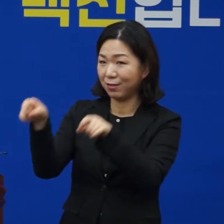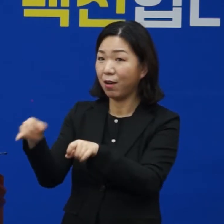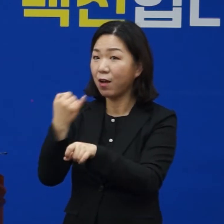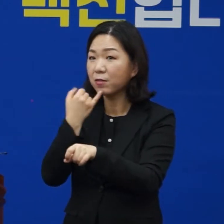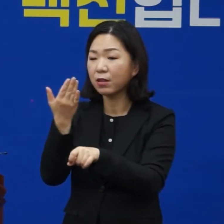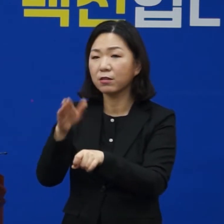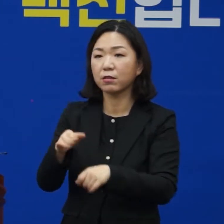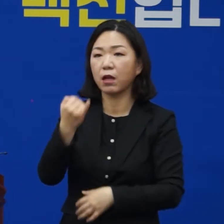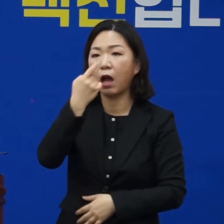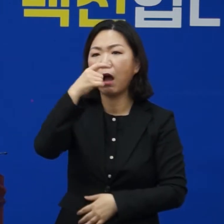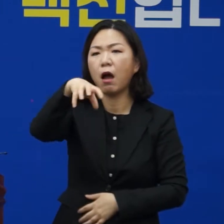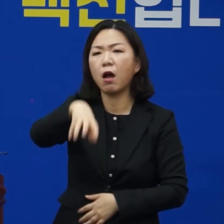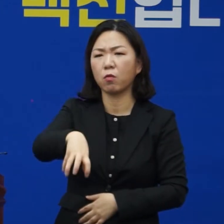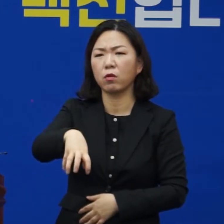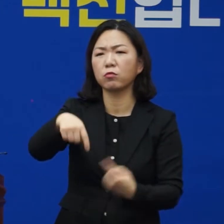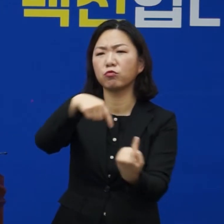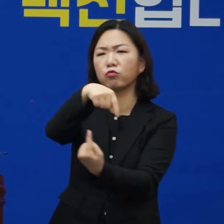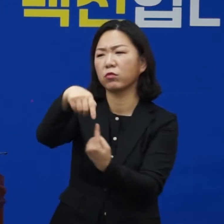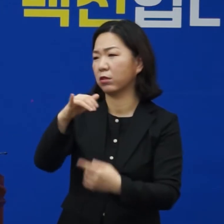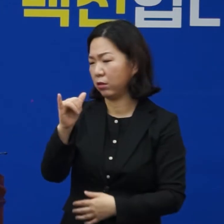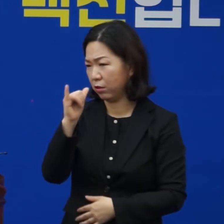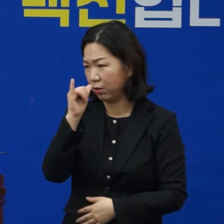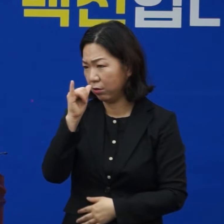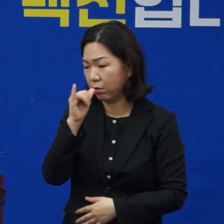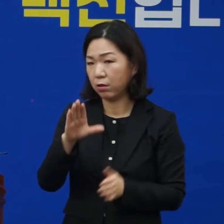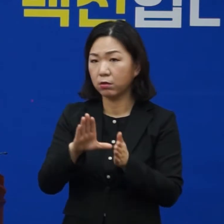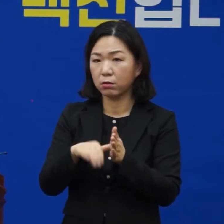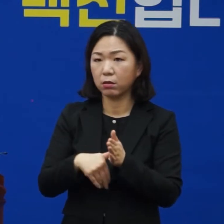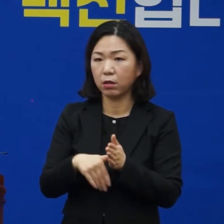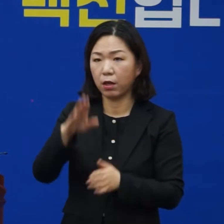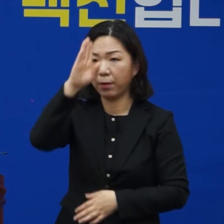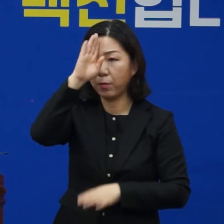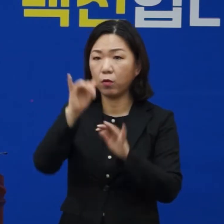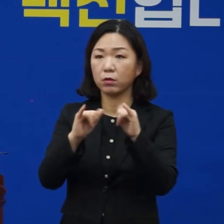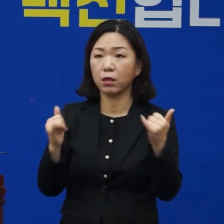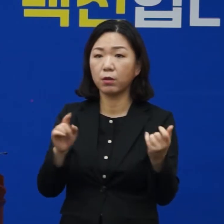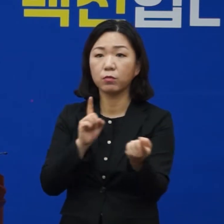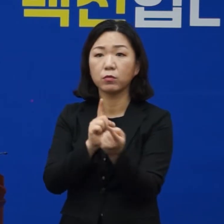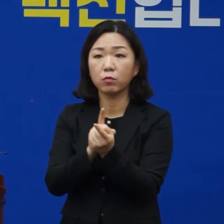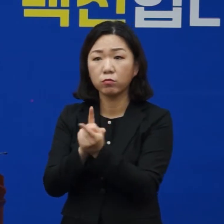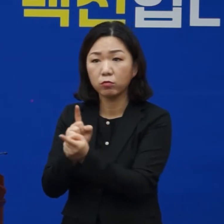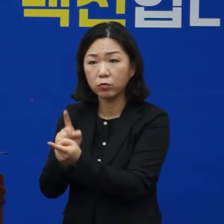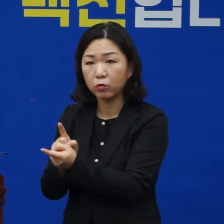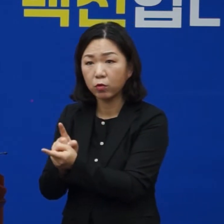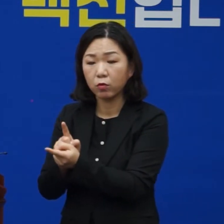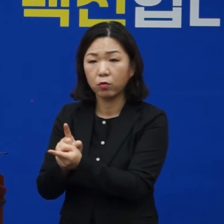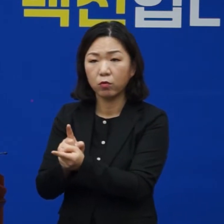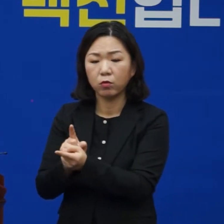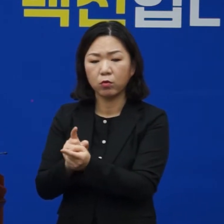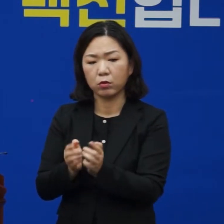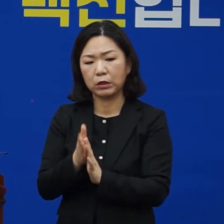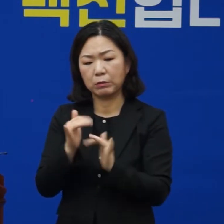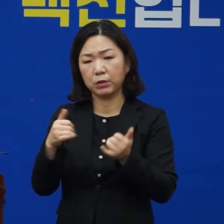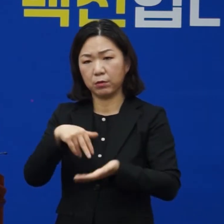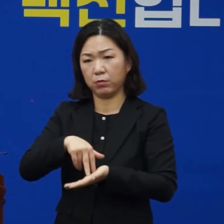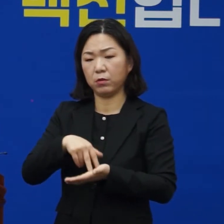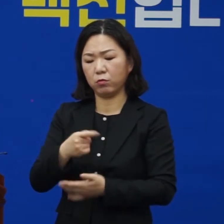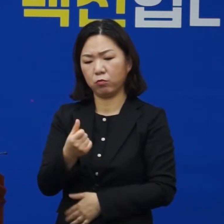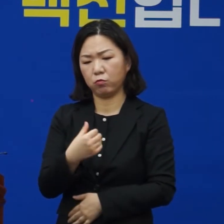일부 개원을 할 수도 있거든요. 그런 경우에 확진자들하고 접촉을 시민들이 좀 두려워하고 있기